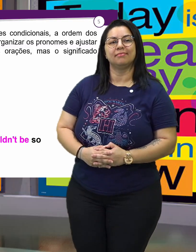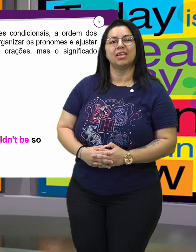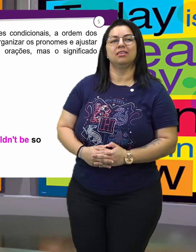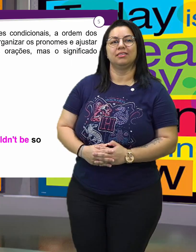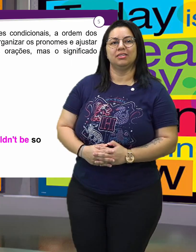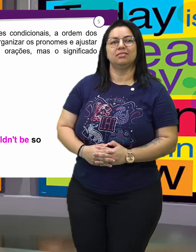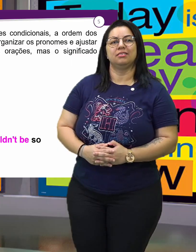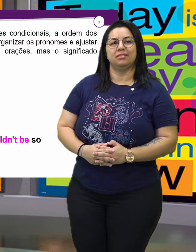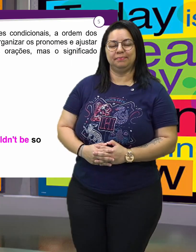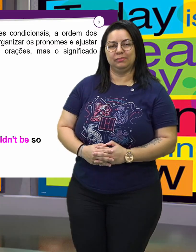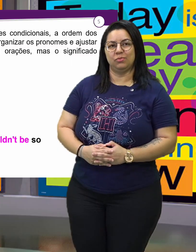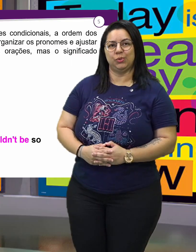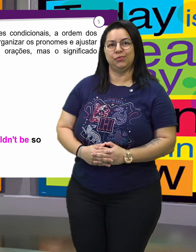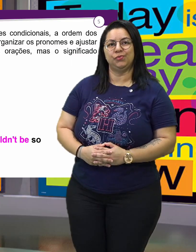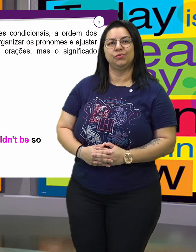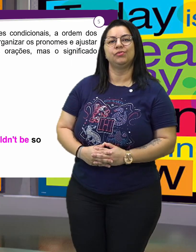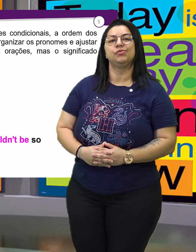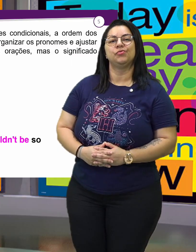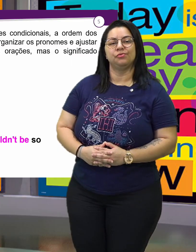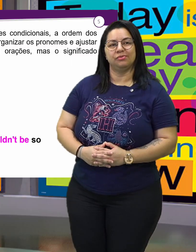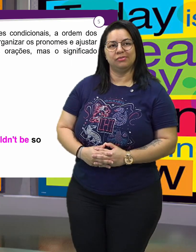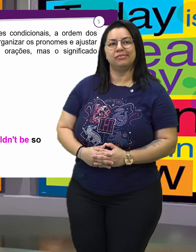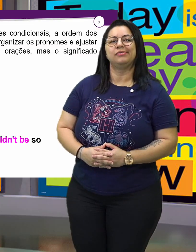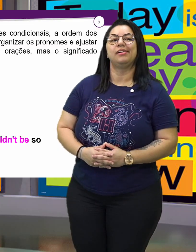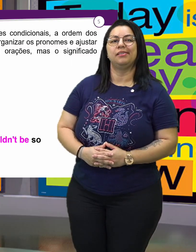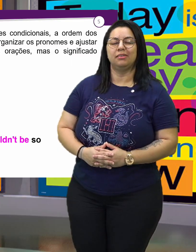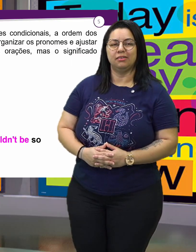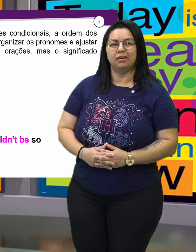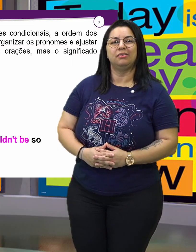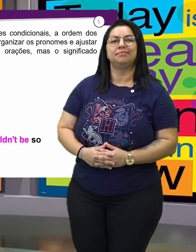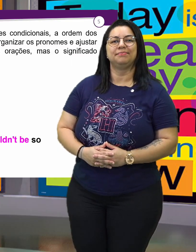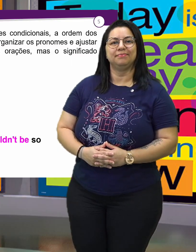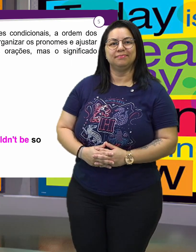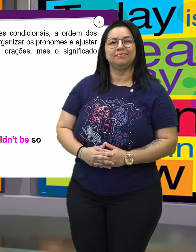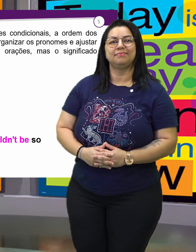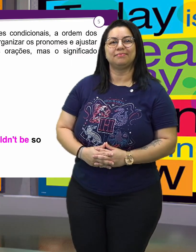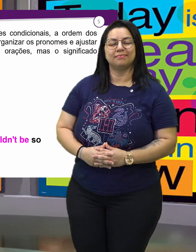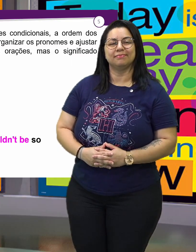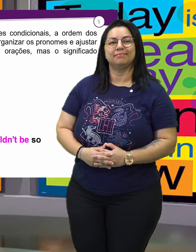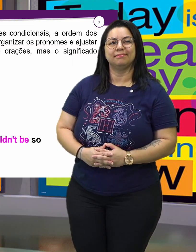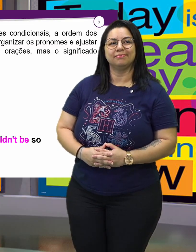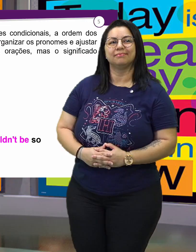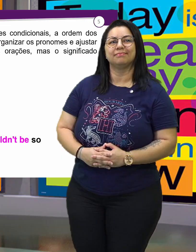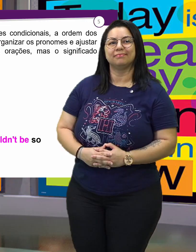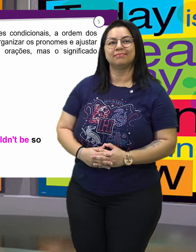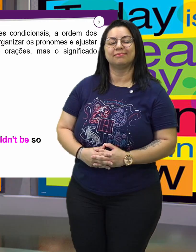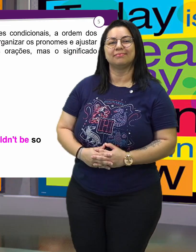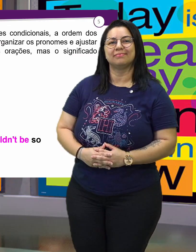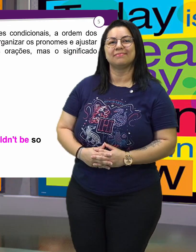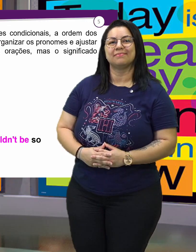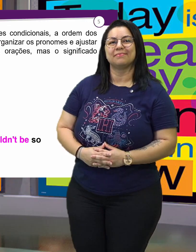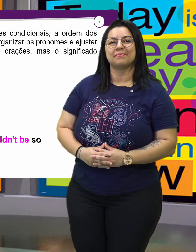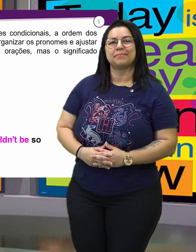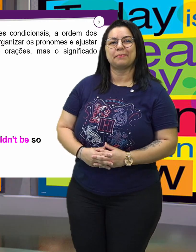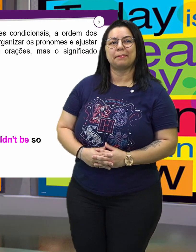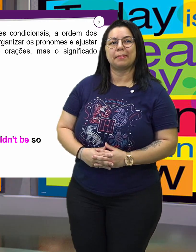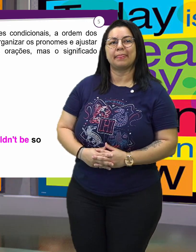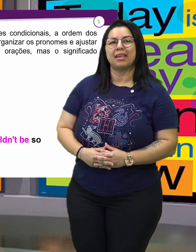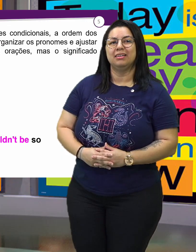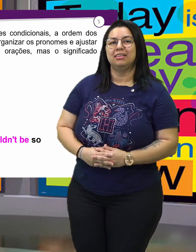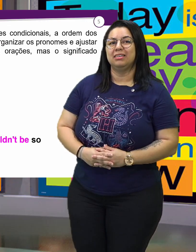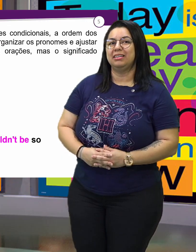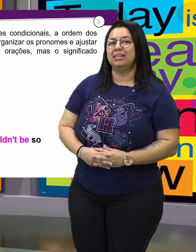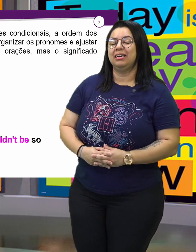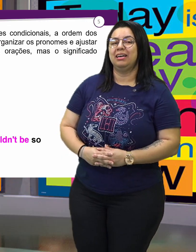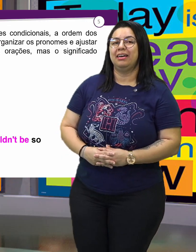Aqui ele tá sozinho, fazendo o trabalho dele, junto com would, que é esse verbo modal que vai ter... Não vai ter uma tradução,